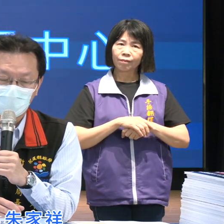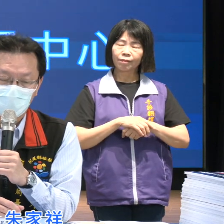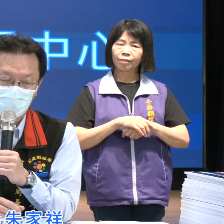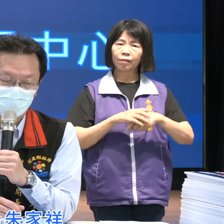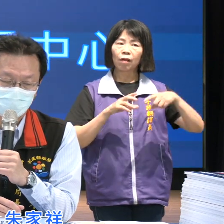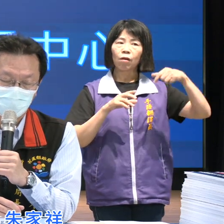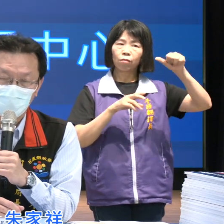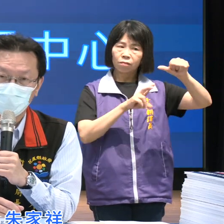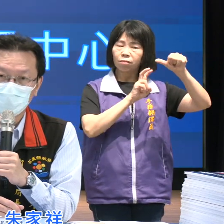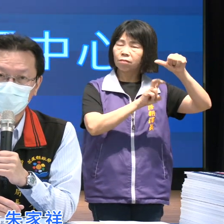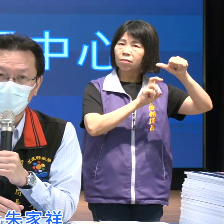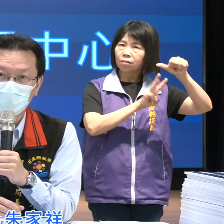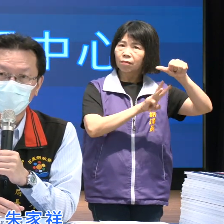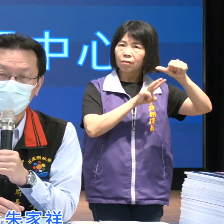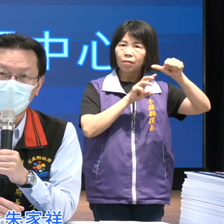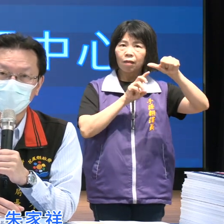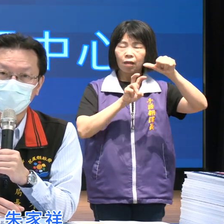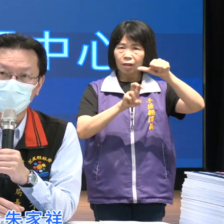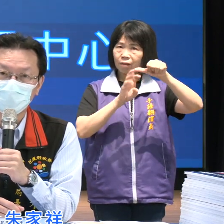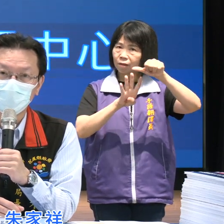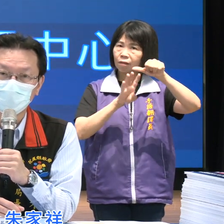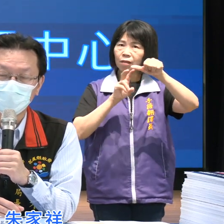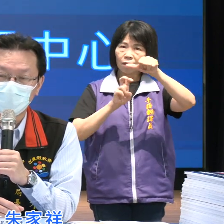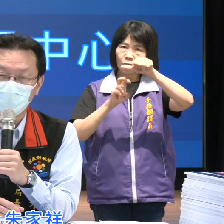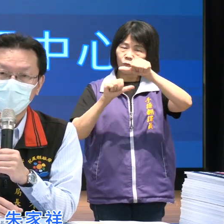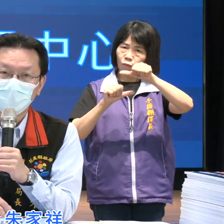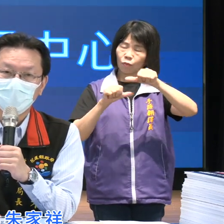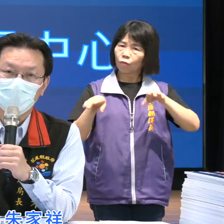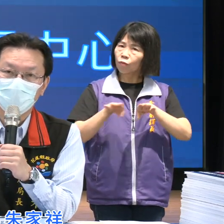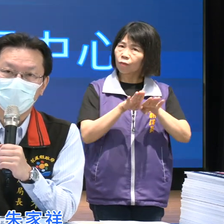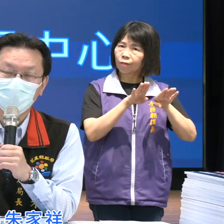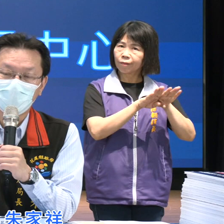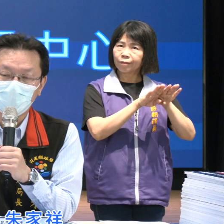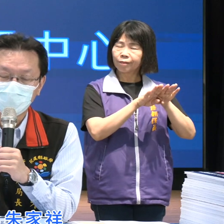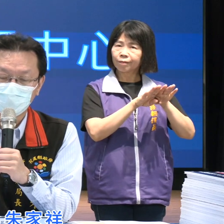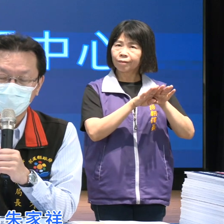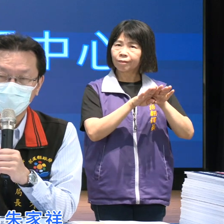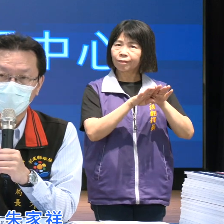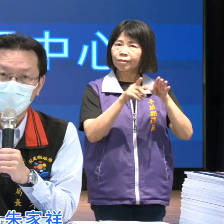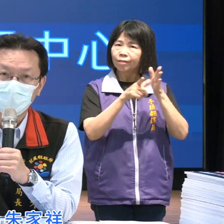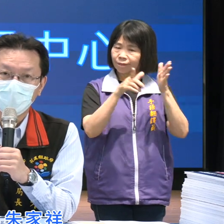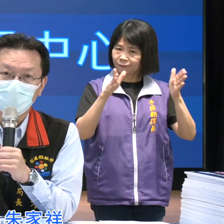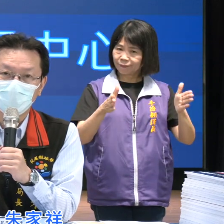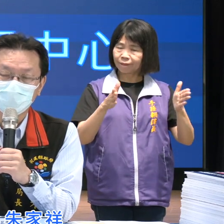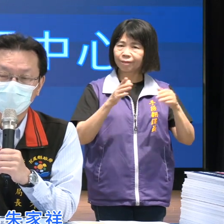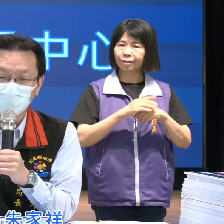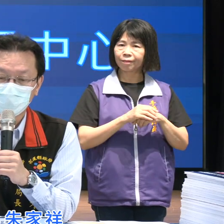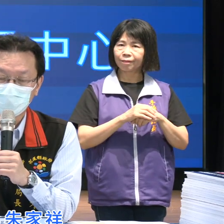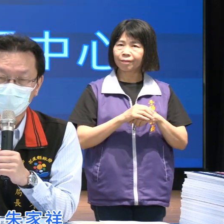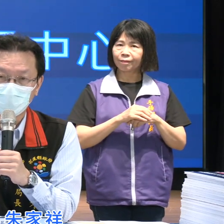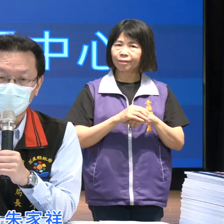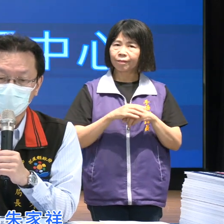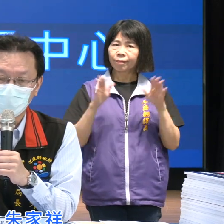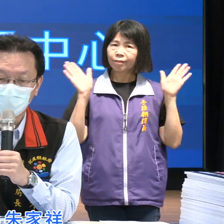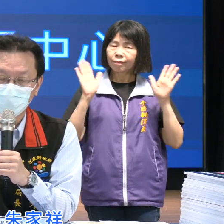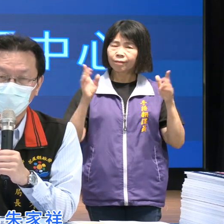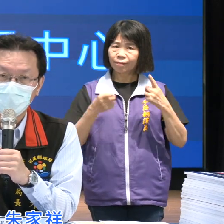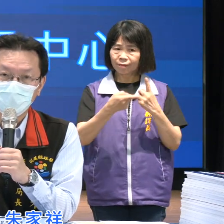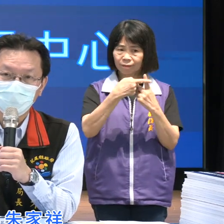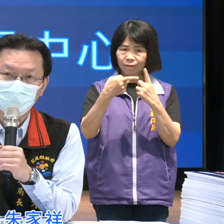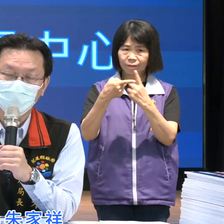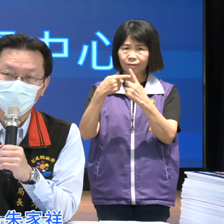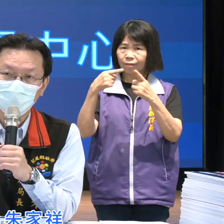从23、24、25这3天假期的情况之下我们孩子们的这个确诊个案